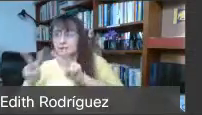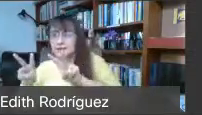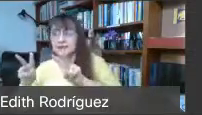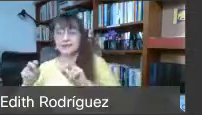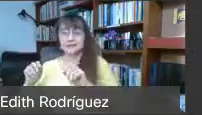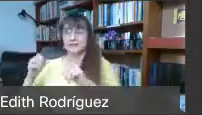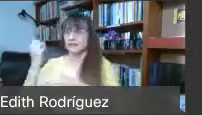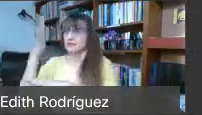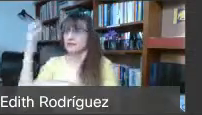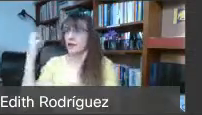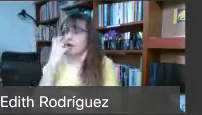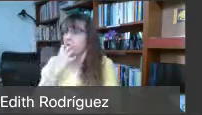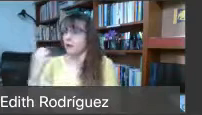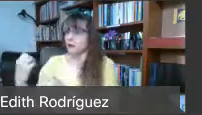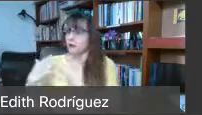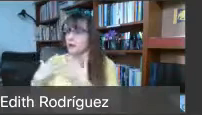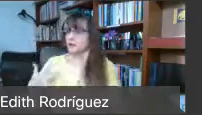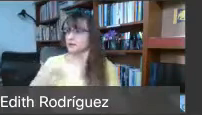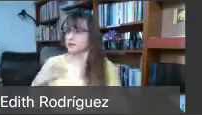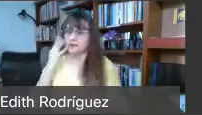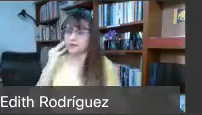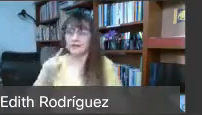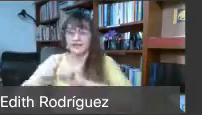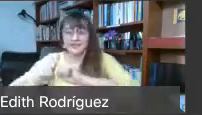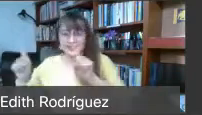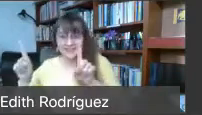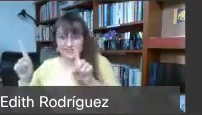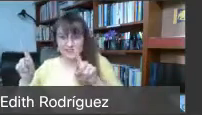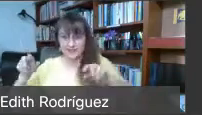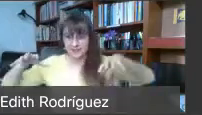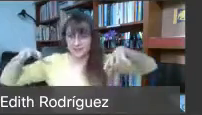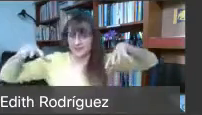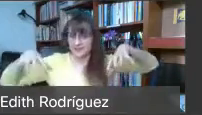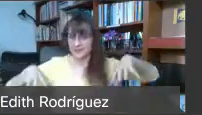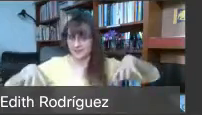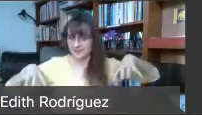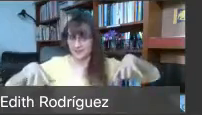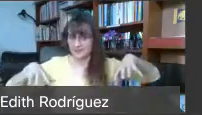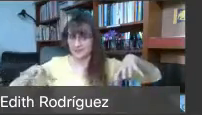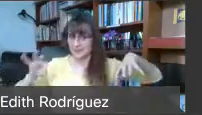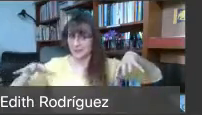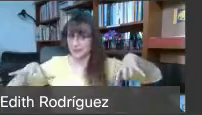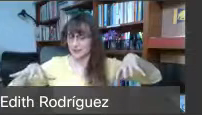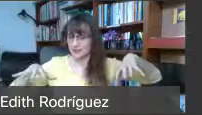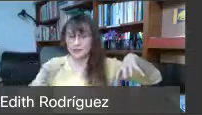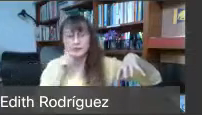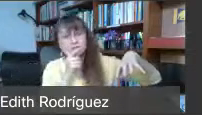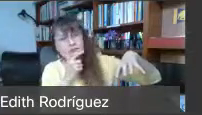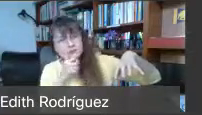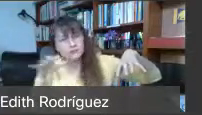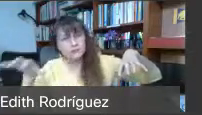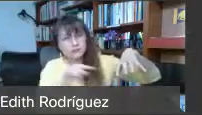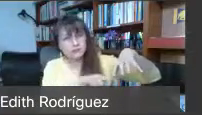la luz, o otro escenario donde no tengo la posibilidad de luz. Es algo así como cuando tengo la